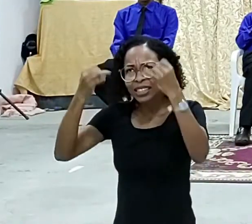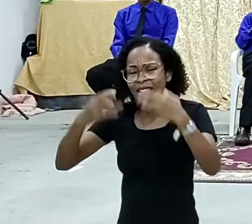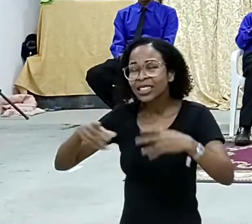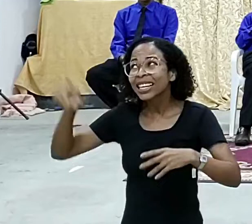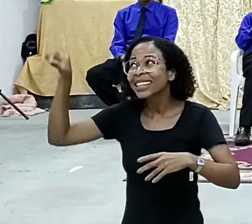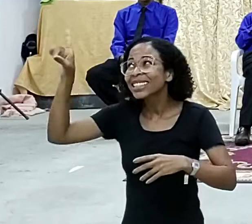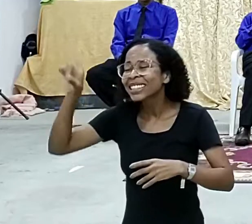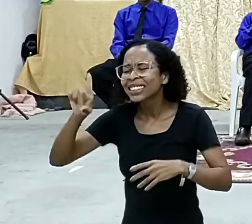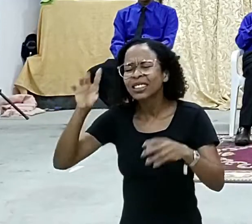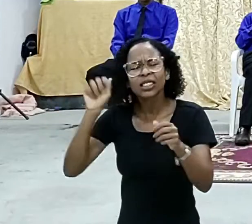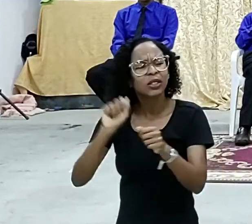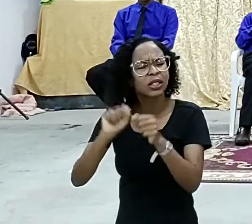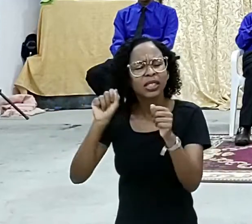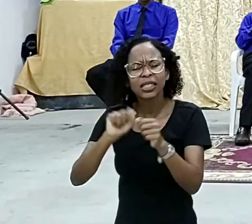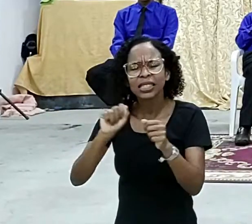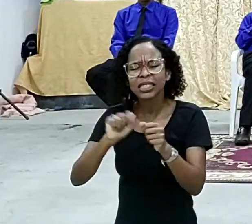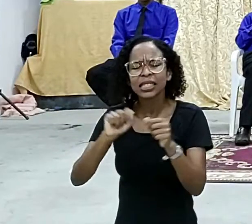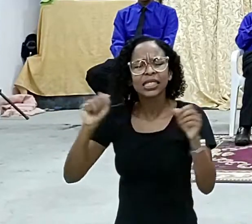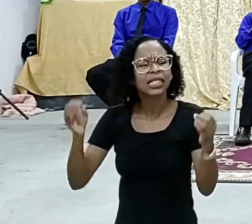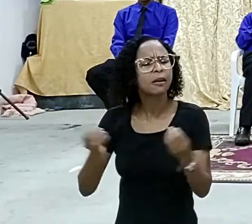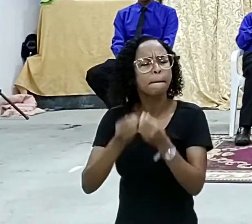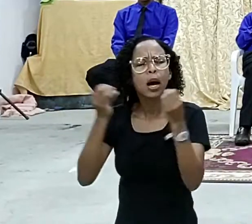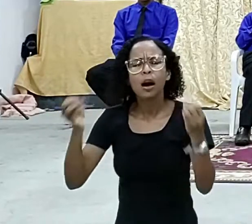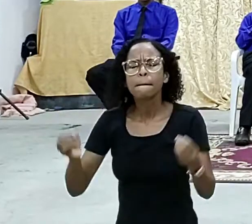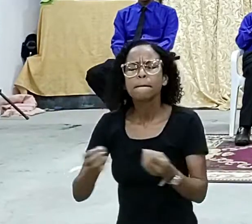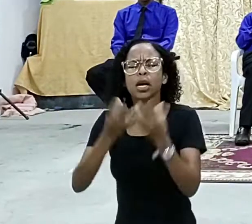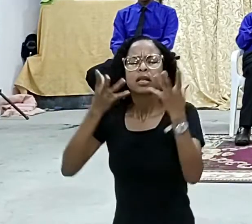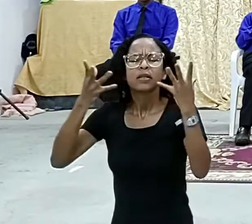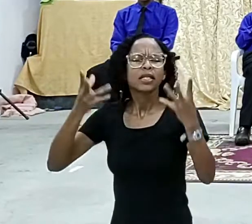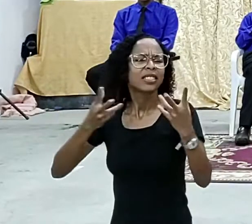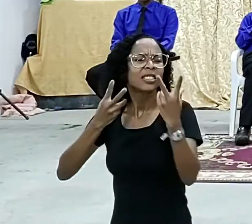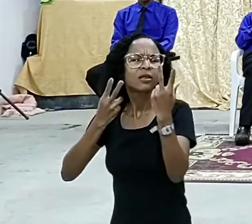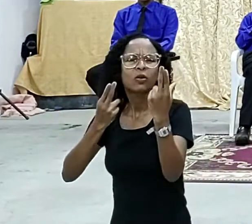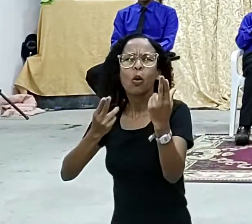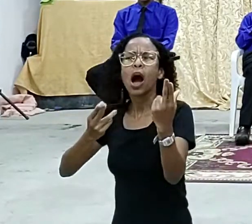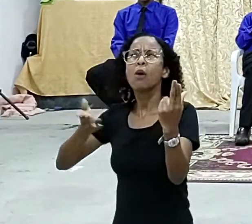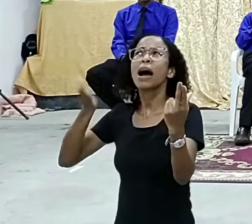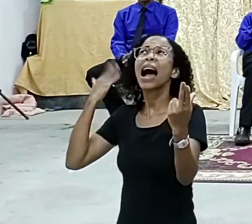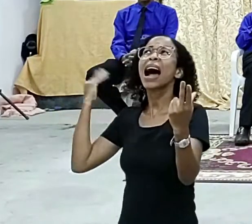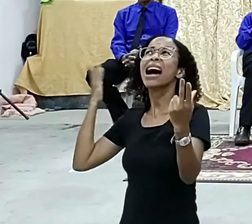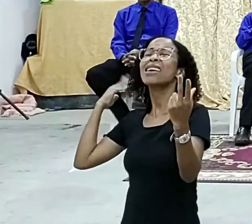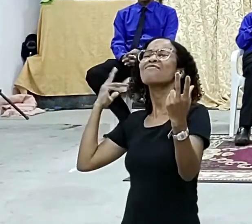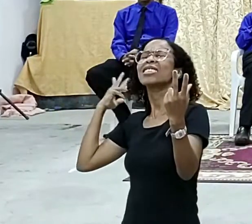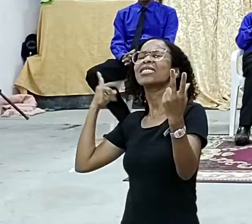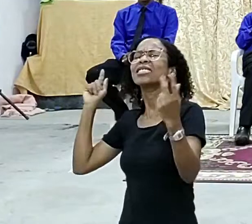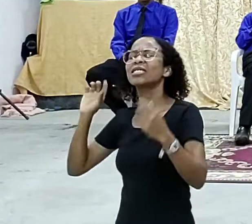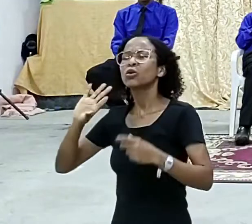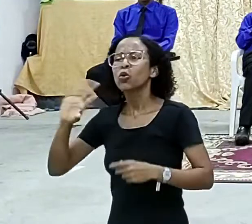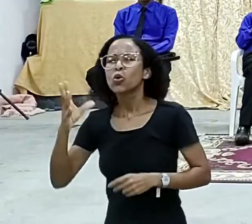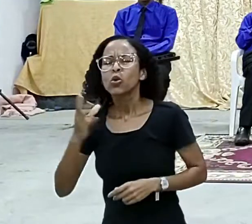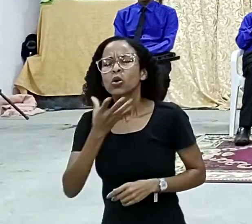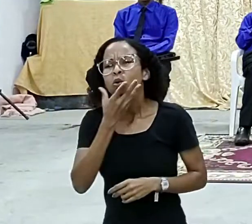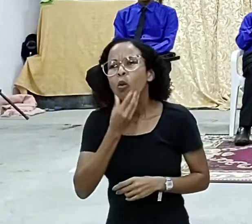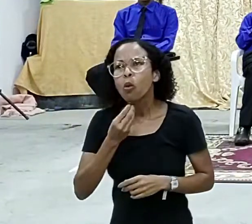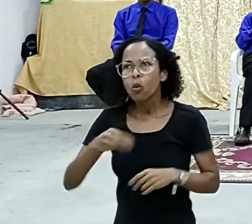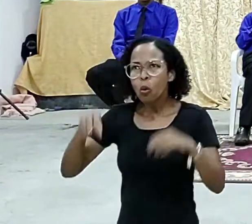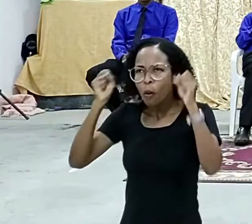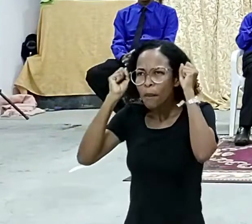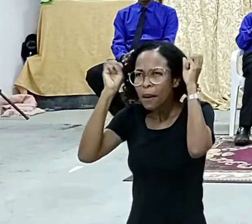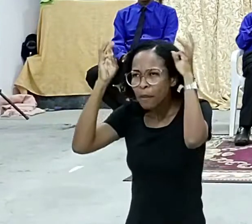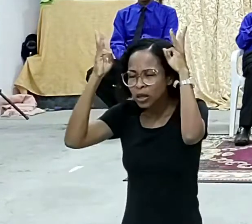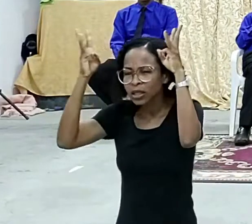grandes coisas que o Senhor fez lá no passado, quando Moisés ele assim pegou